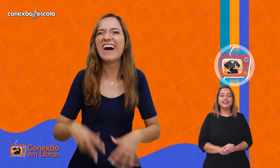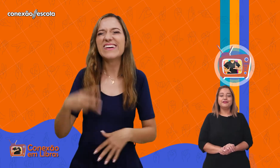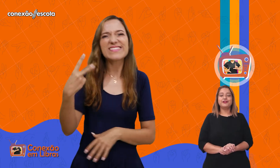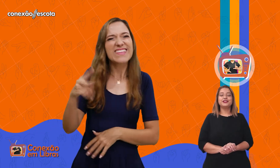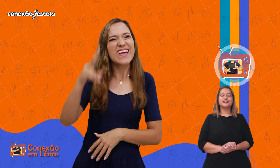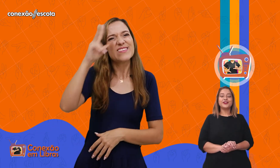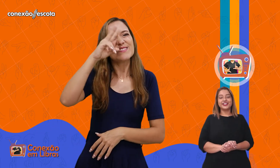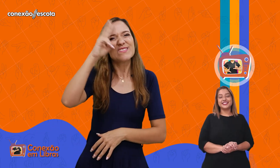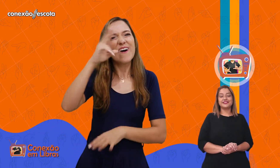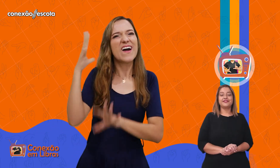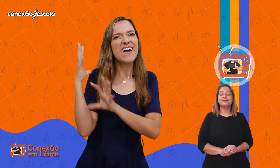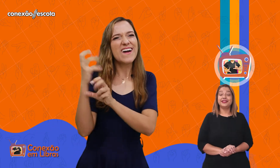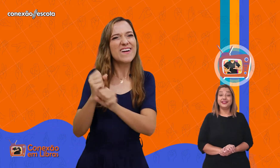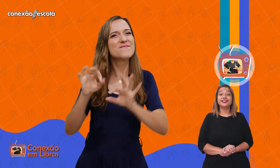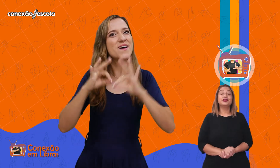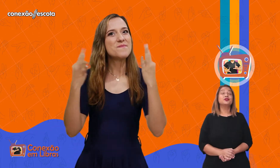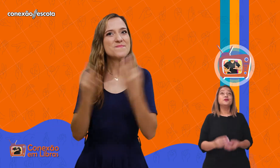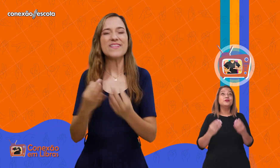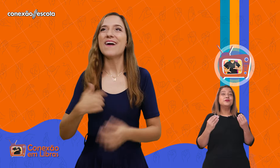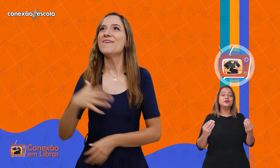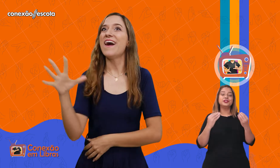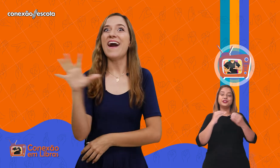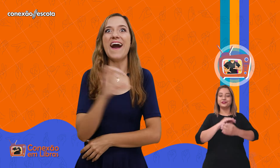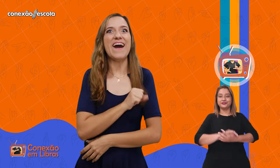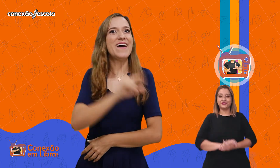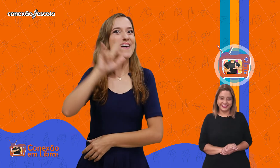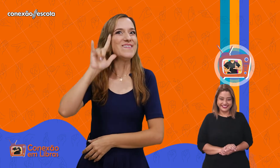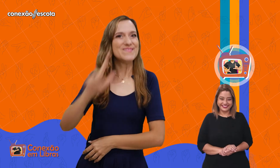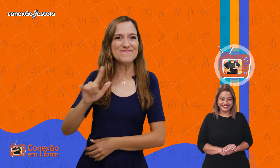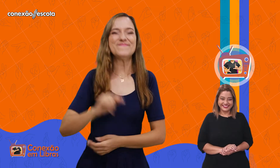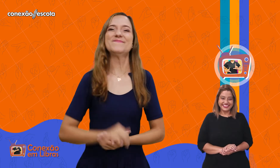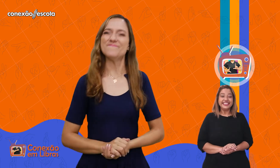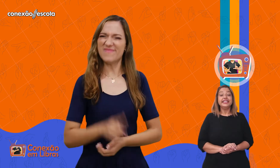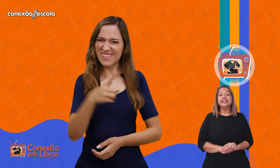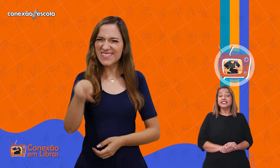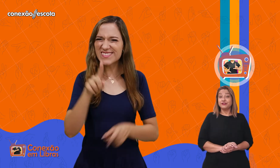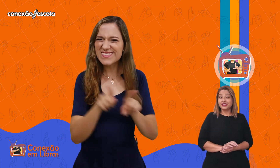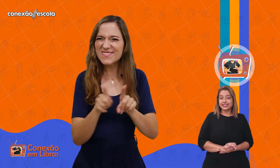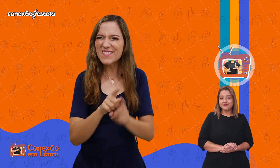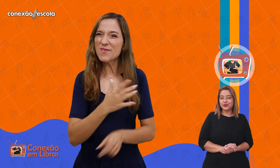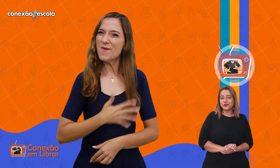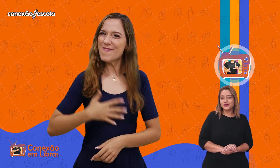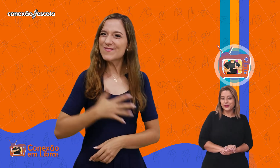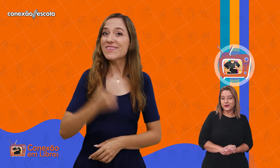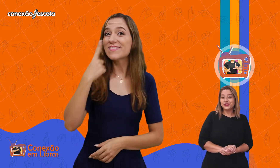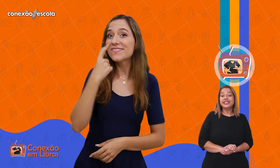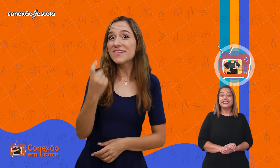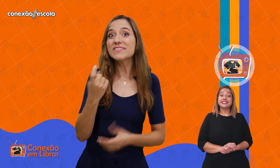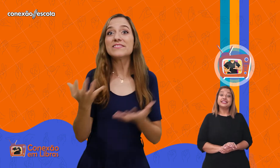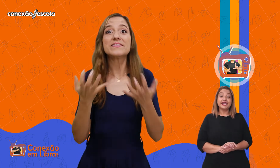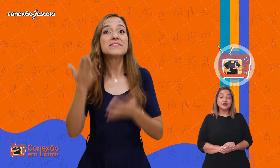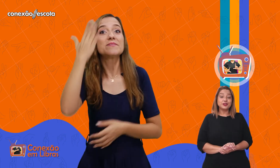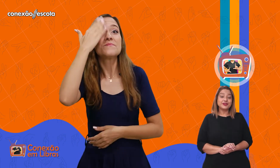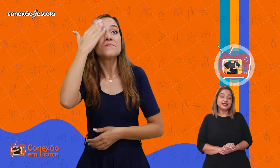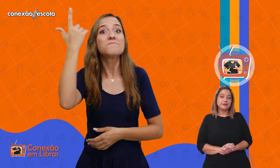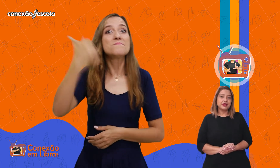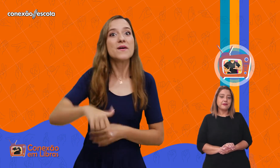Incrível a história dessa família, que sou muito fã. Se você também gostou e se interessou em saber